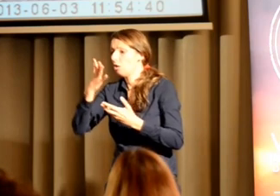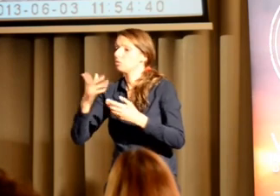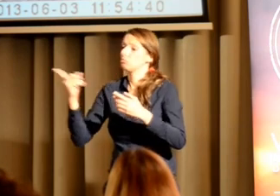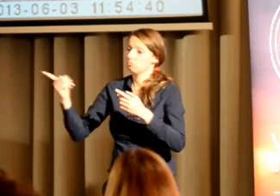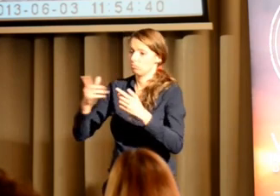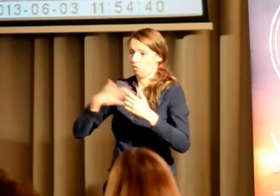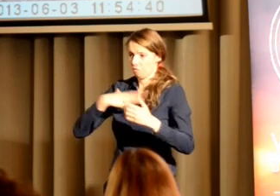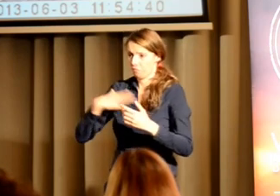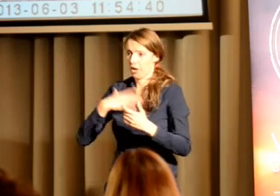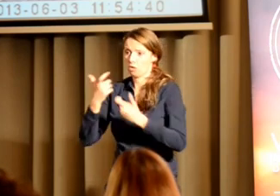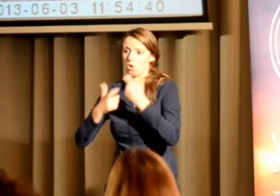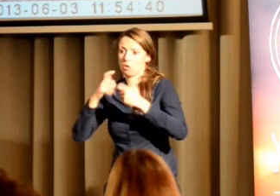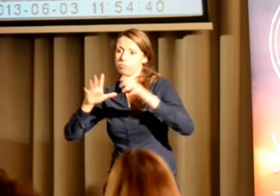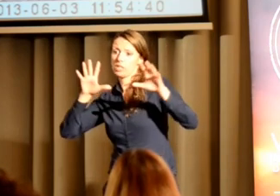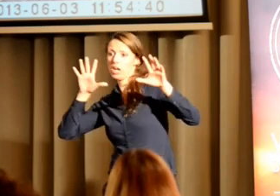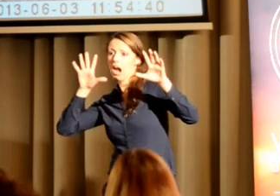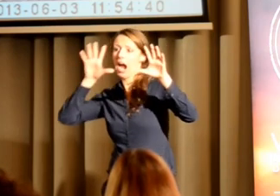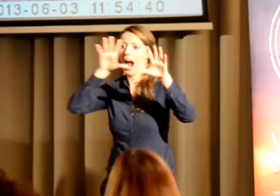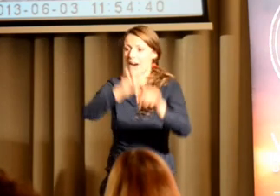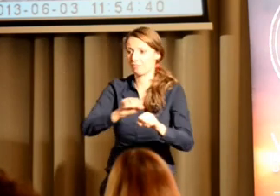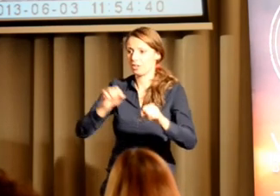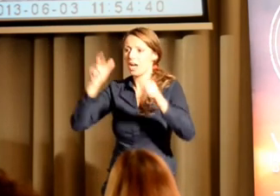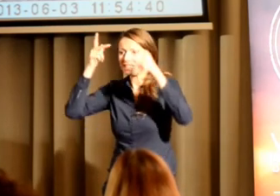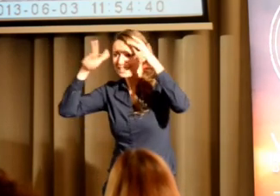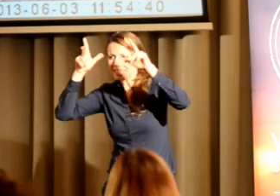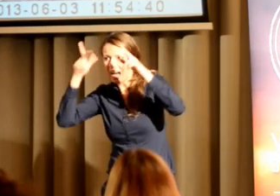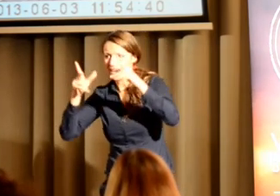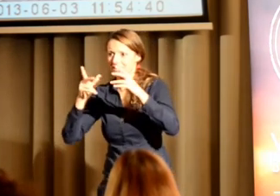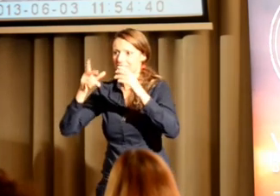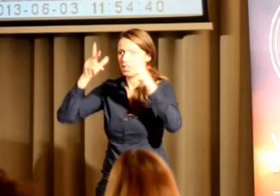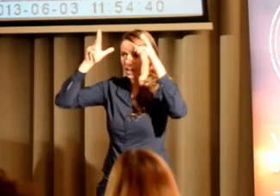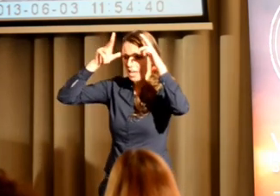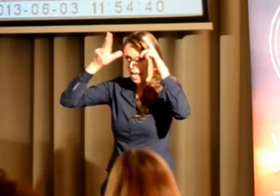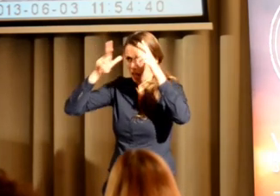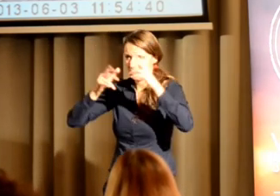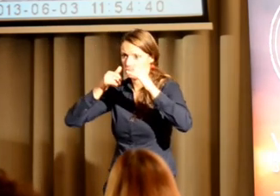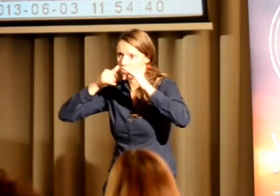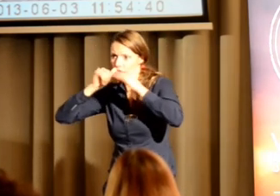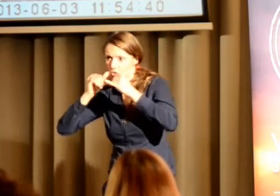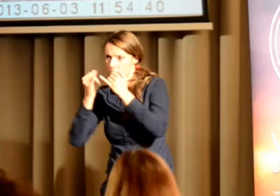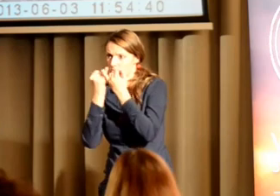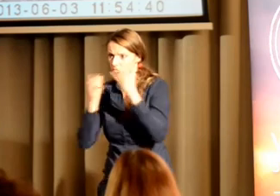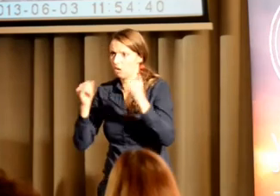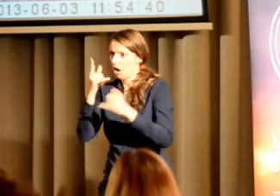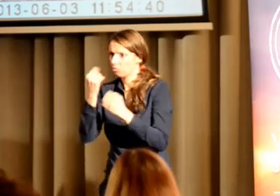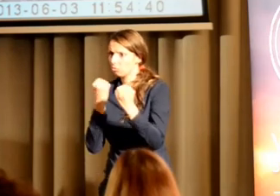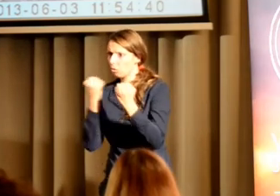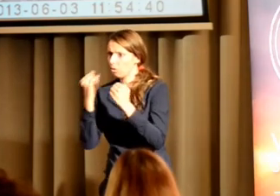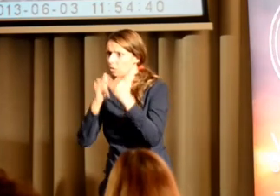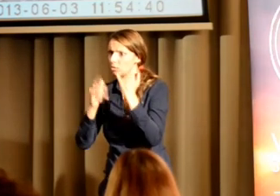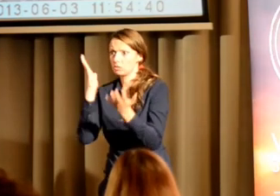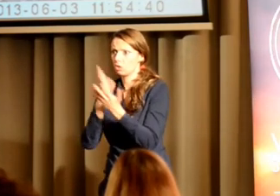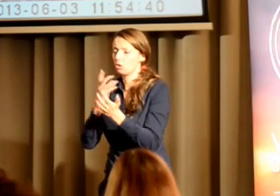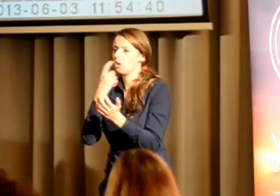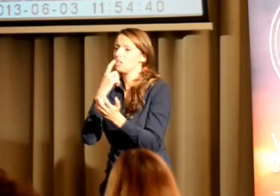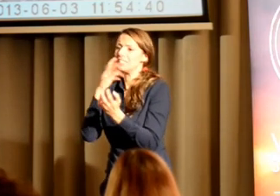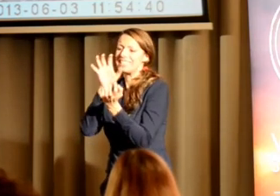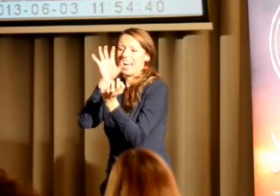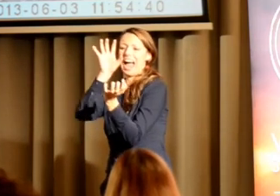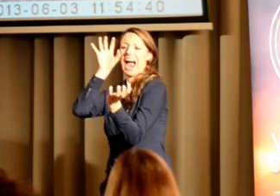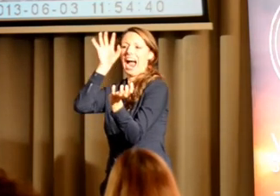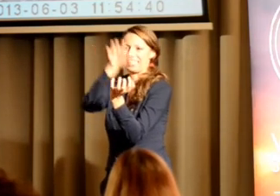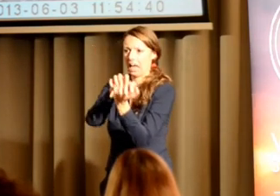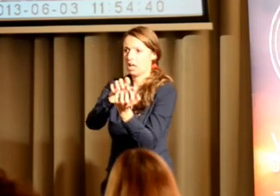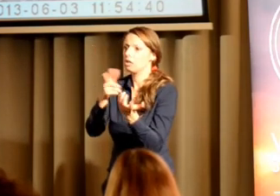są szczególnie jelenie i dzikinie bardzo trudne ofiary. Jeśli się poluje tylko przy pomocy zębów, no to jest to ogromny wysiłek.